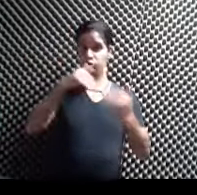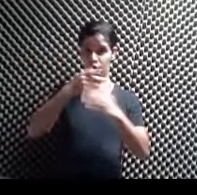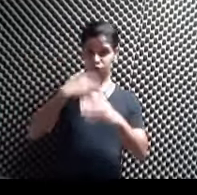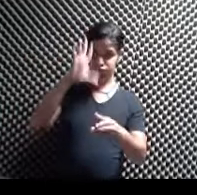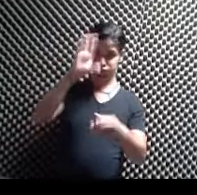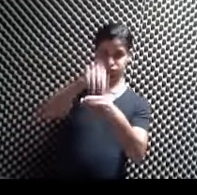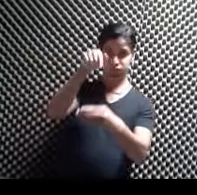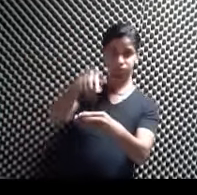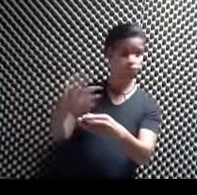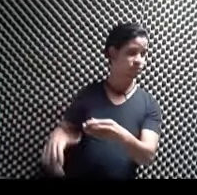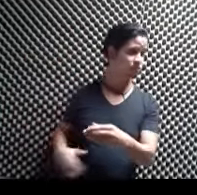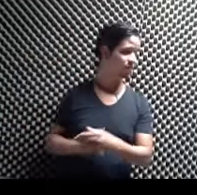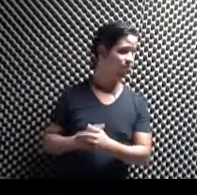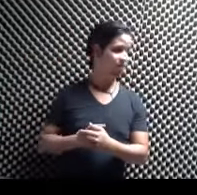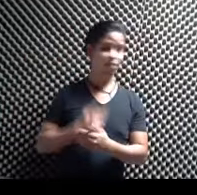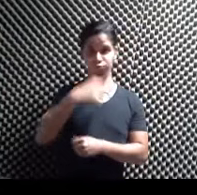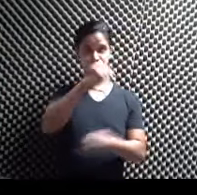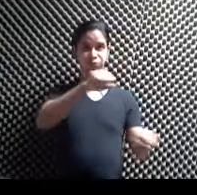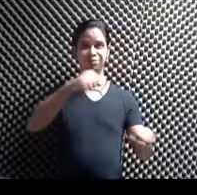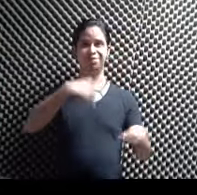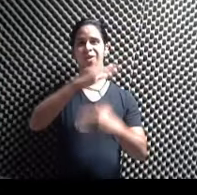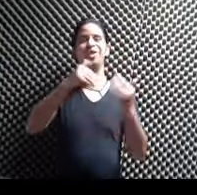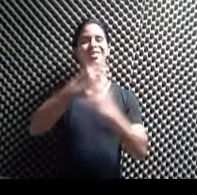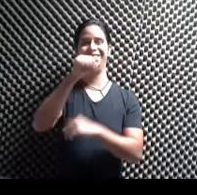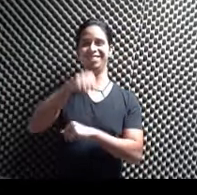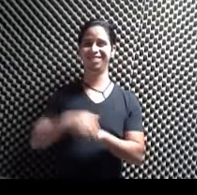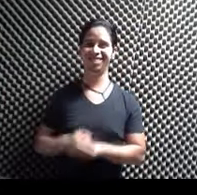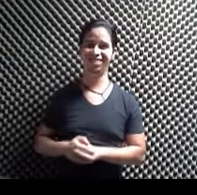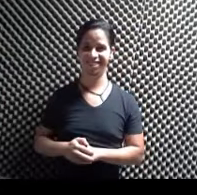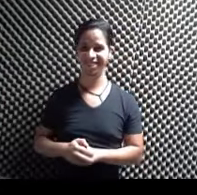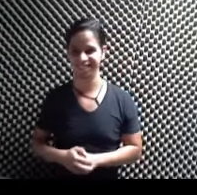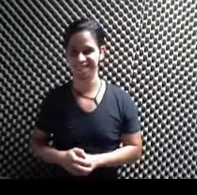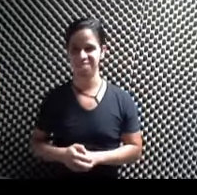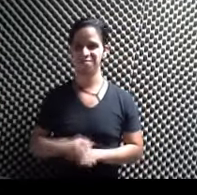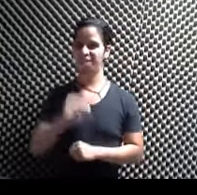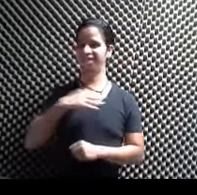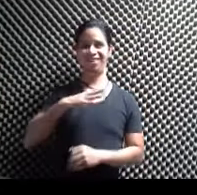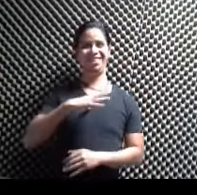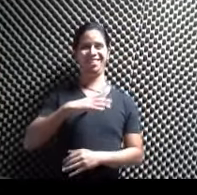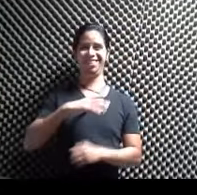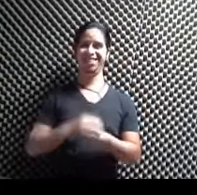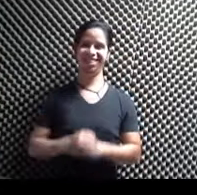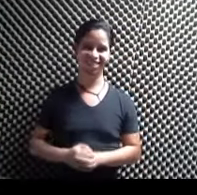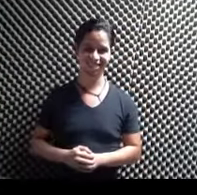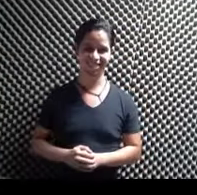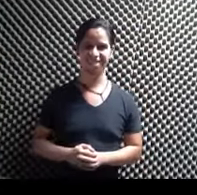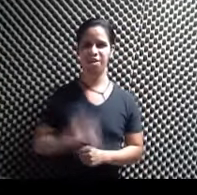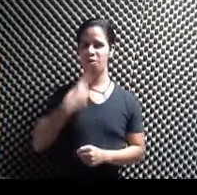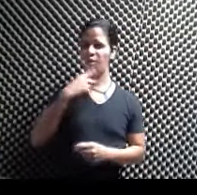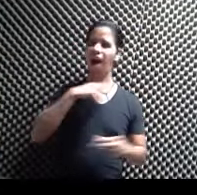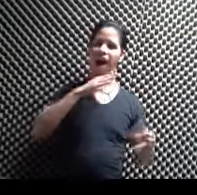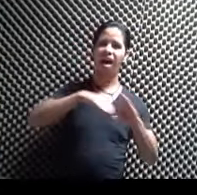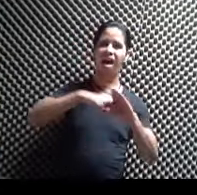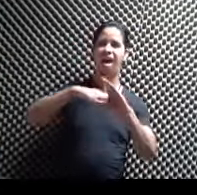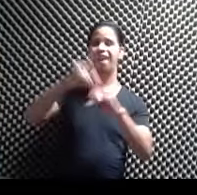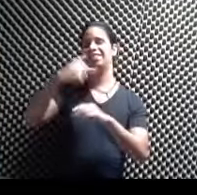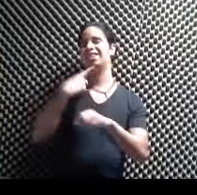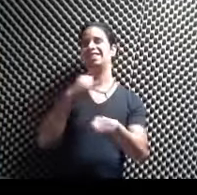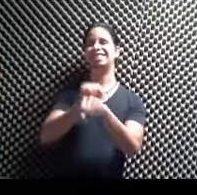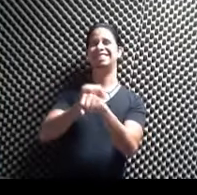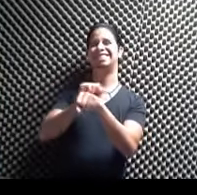estamos todos ahí. Okay. ¡Ay! ¿Lo tienes todo? ¿Lo cogiste todo? ¿Necesitas que repita? Que uno va a las millas, bendito, y él está ahí,